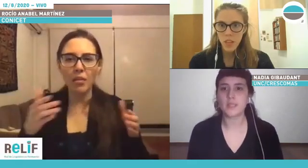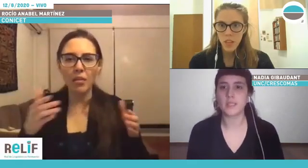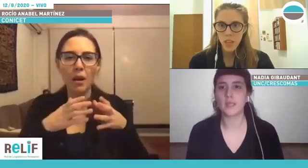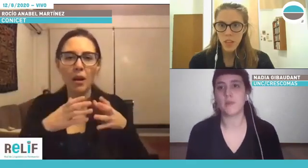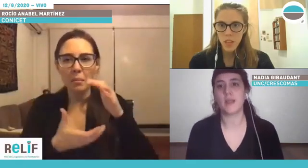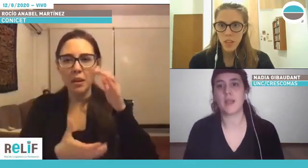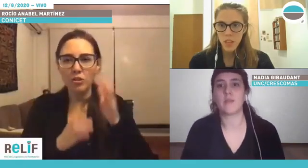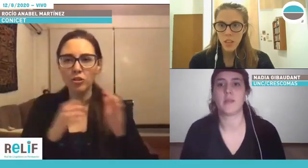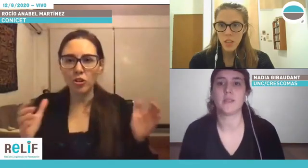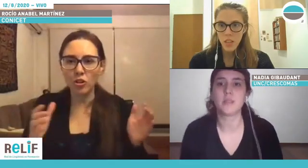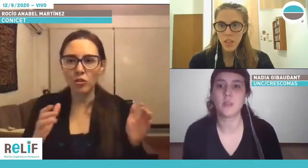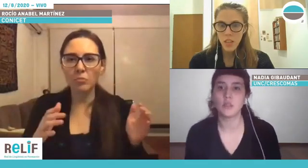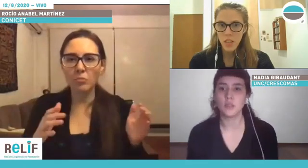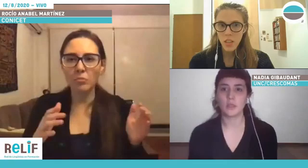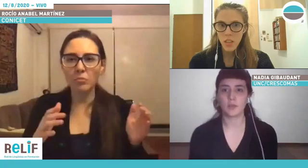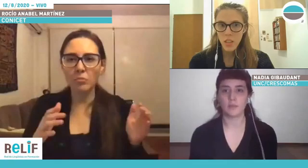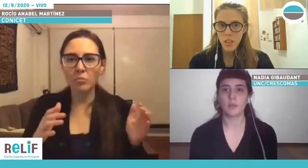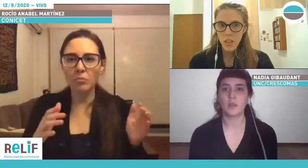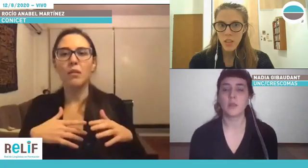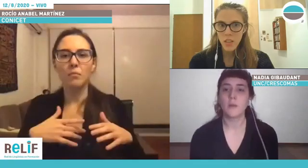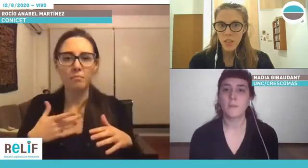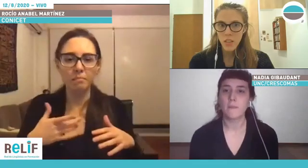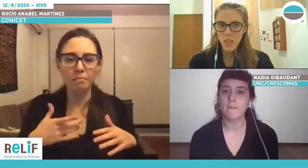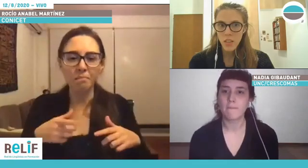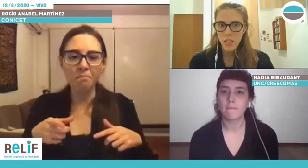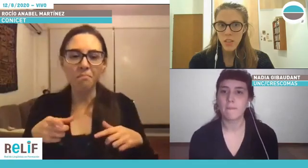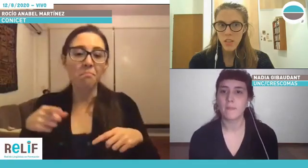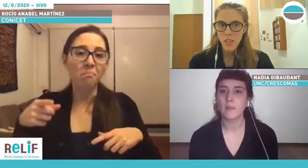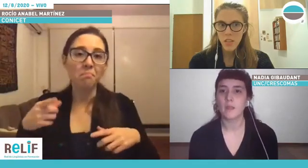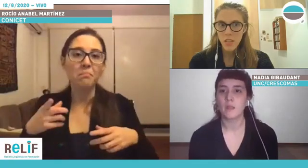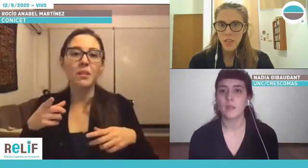Bueno, ese tema de la dimensión